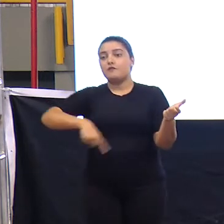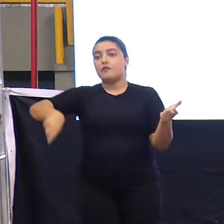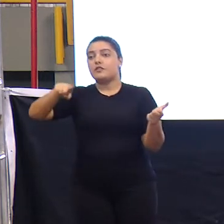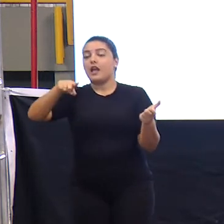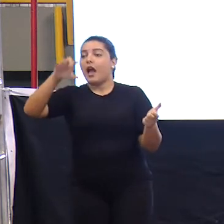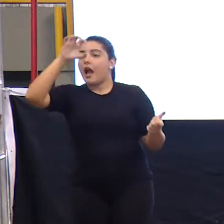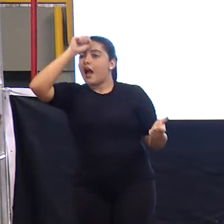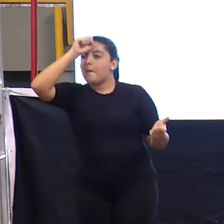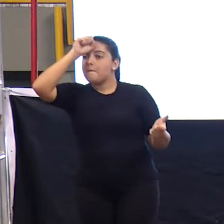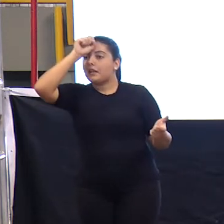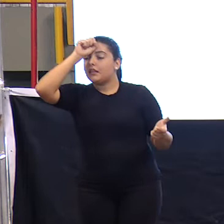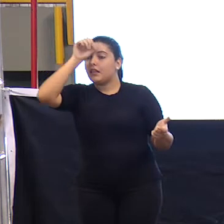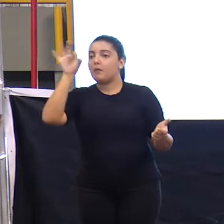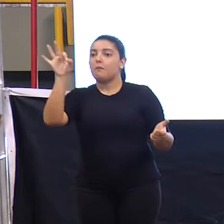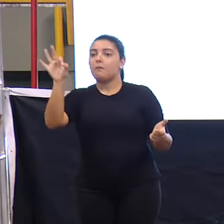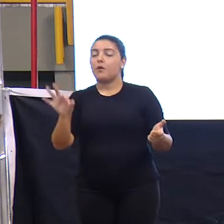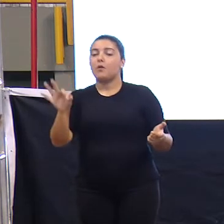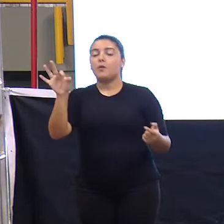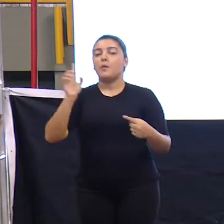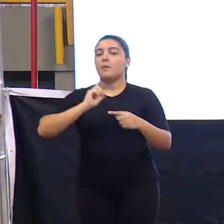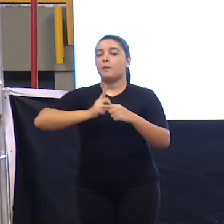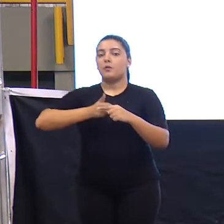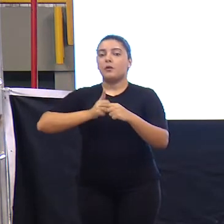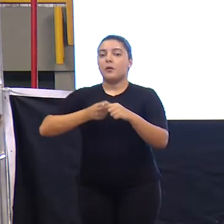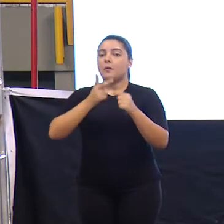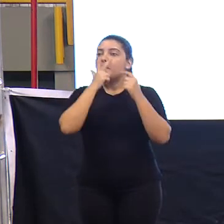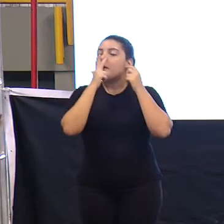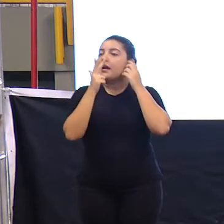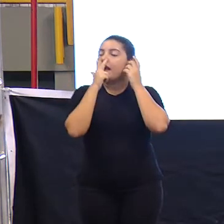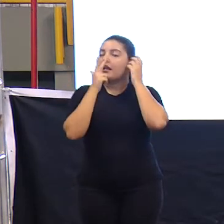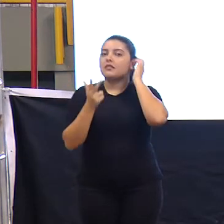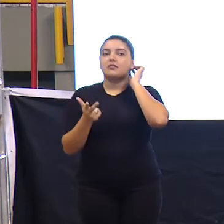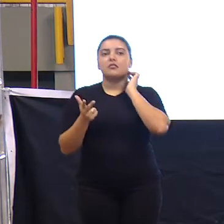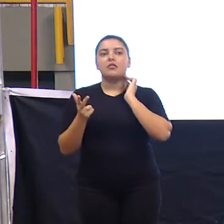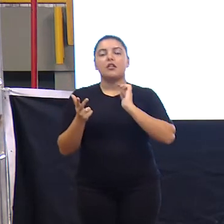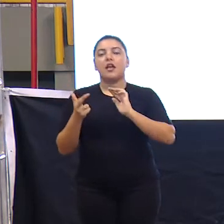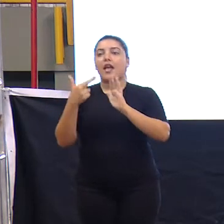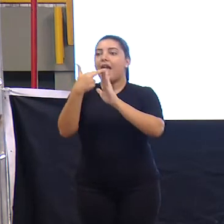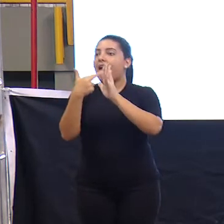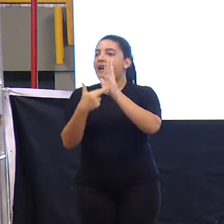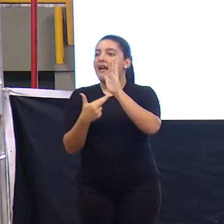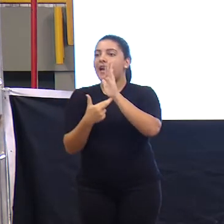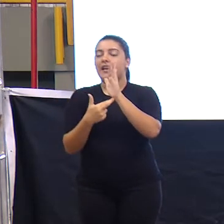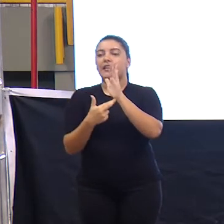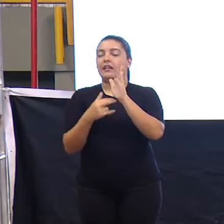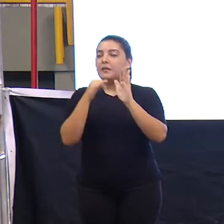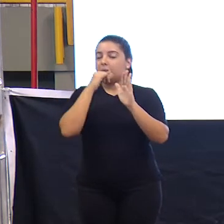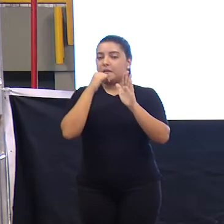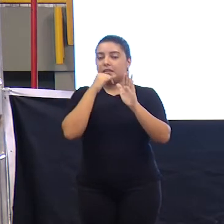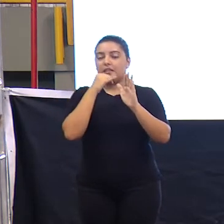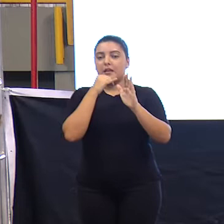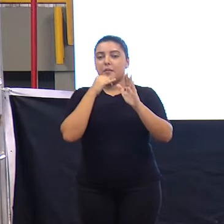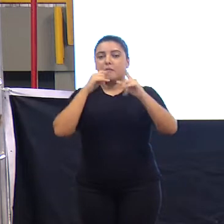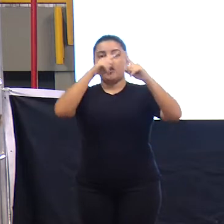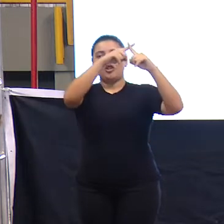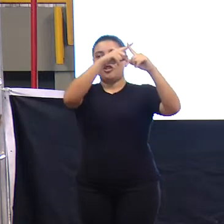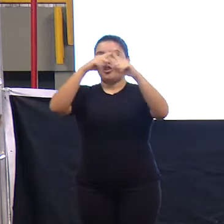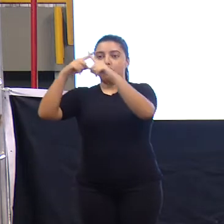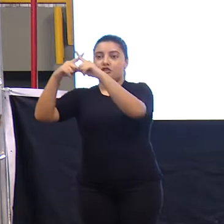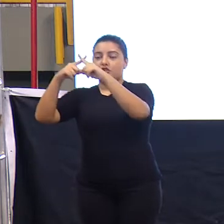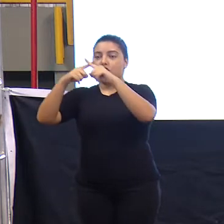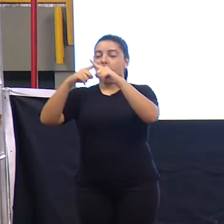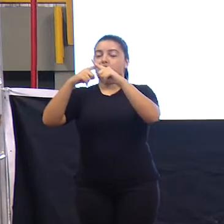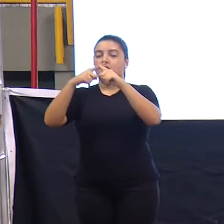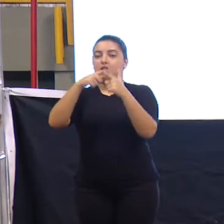aprender porcentagem, aprendeu porcentagem como se fosse regra de 3. Tipo, uma sala